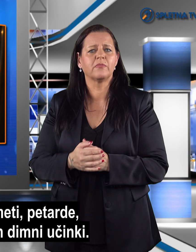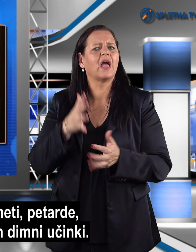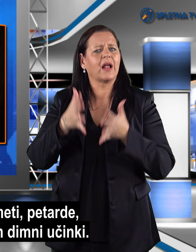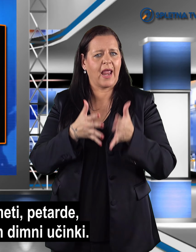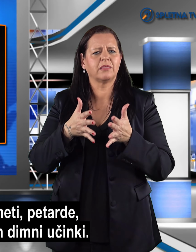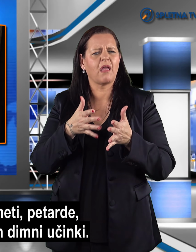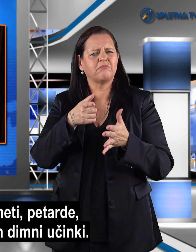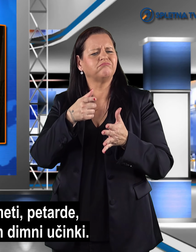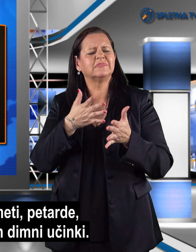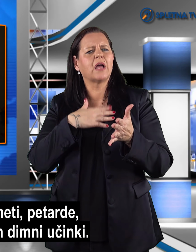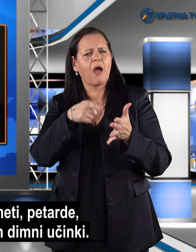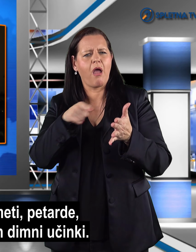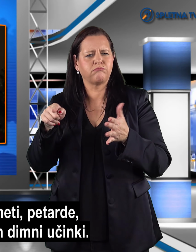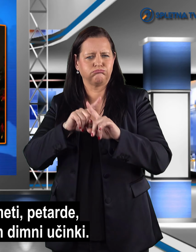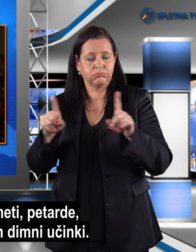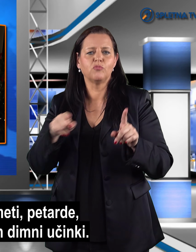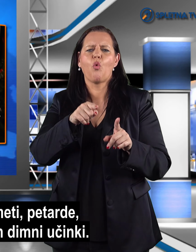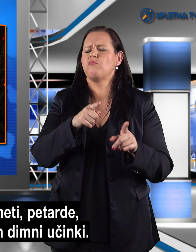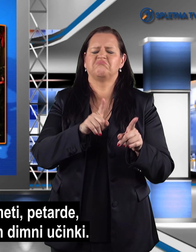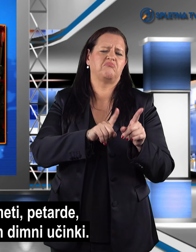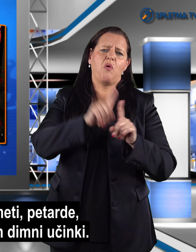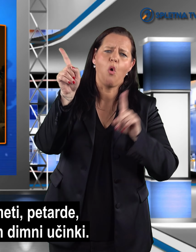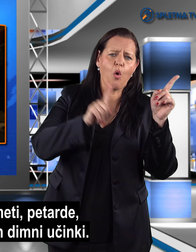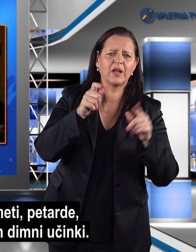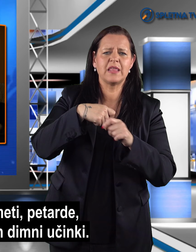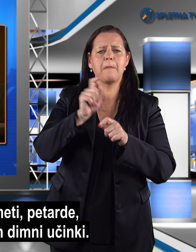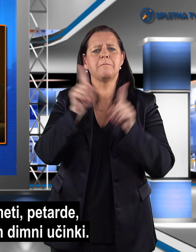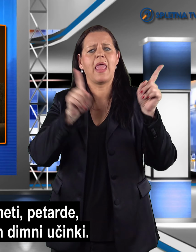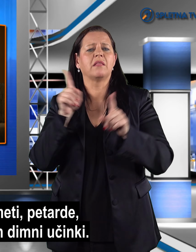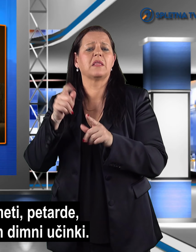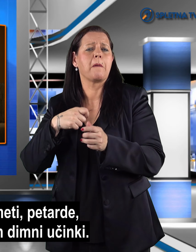To so ognjemeti, petarde, rakete, bakle in dimni učinki.